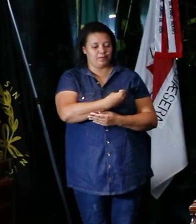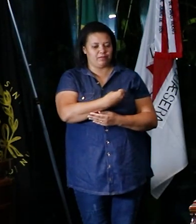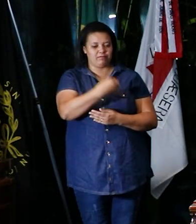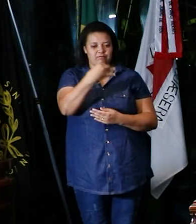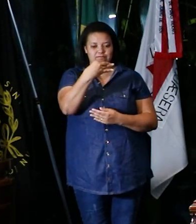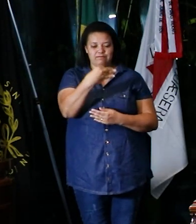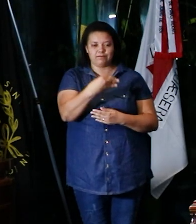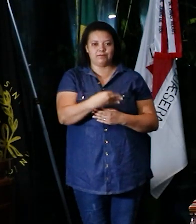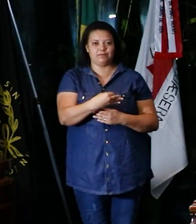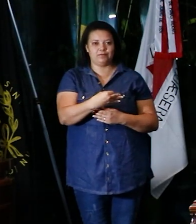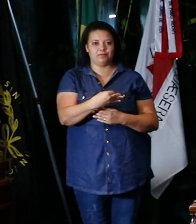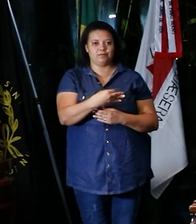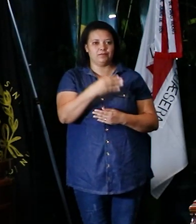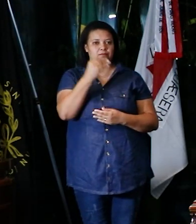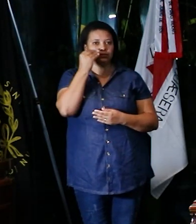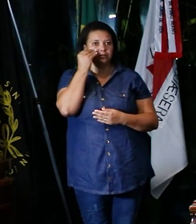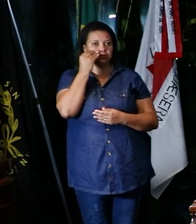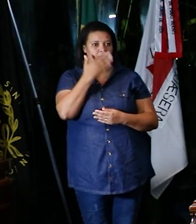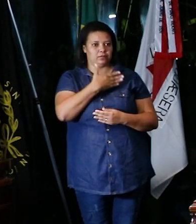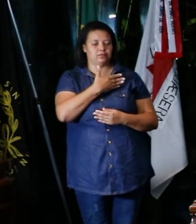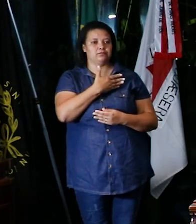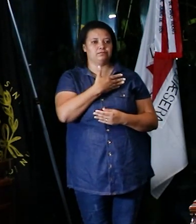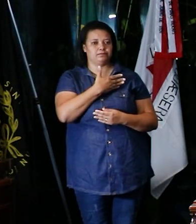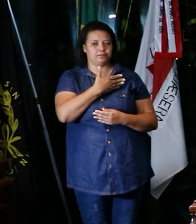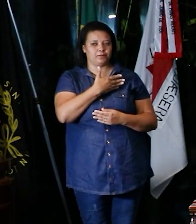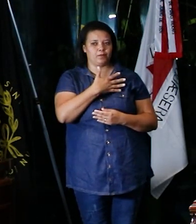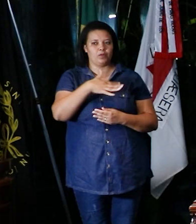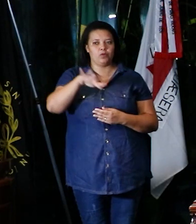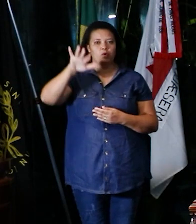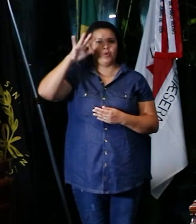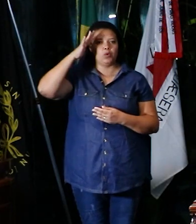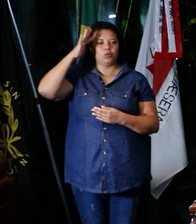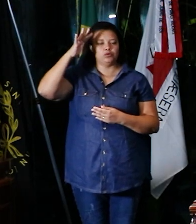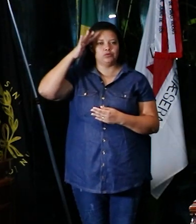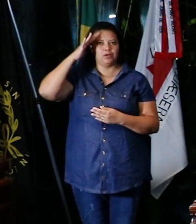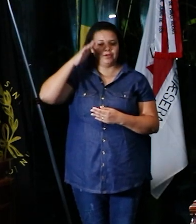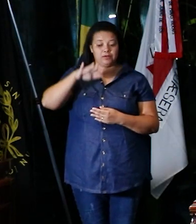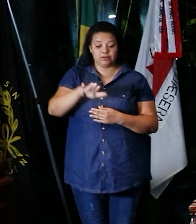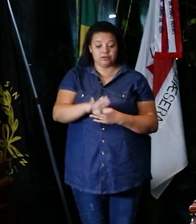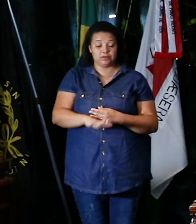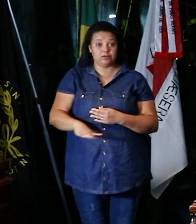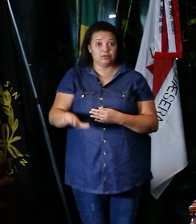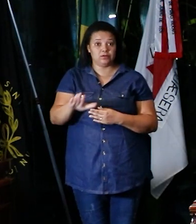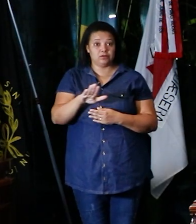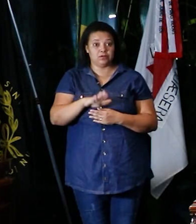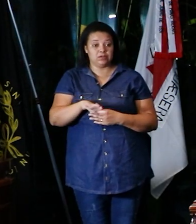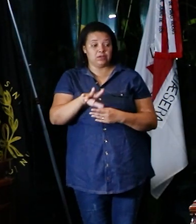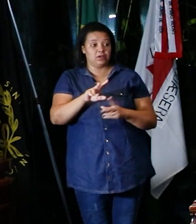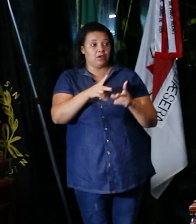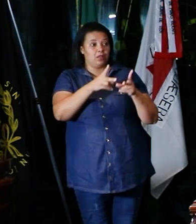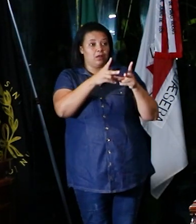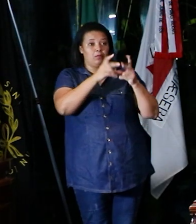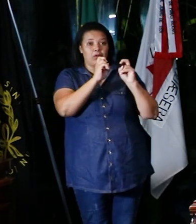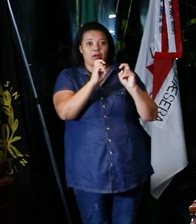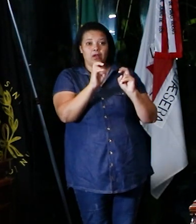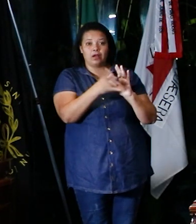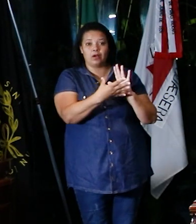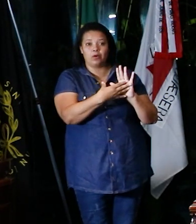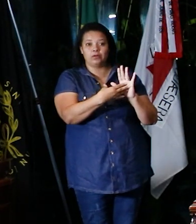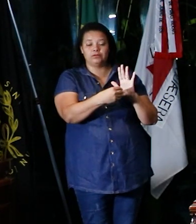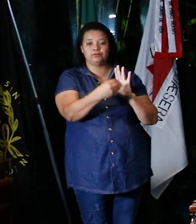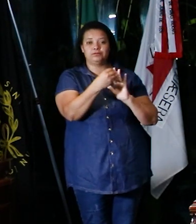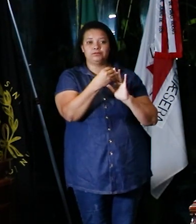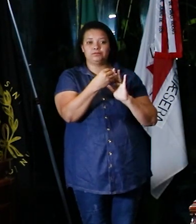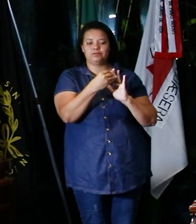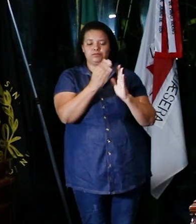presciente, próvido. O sonho de todas as crianças a envolvê-lo. O sonho a continuar